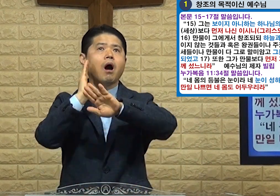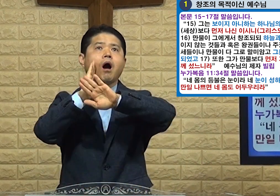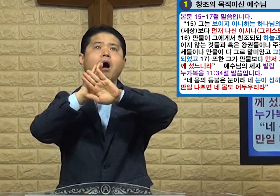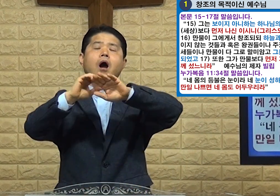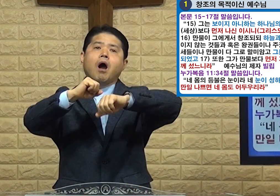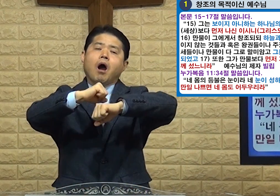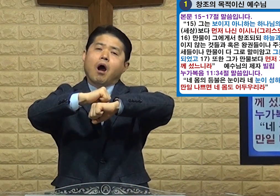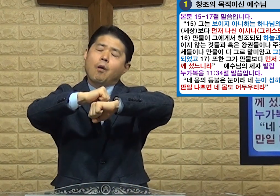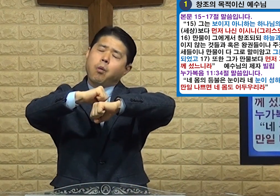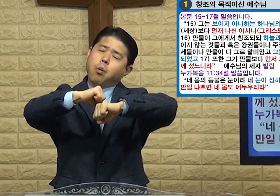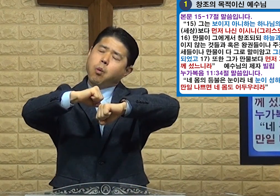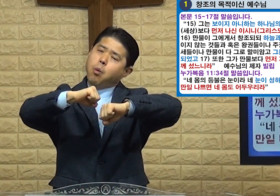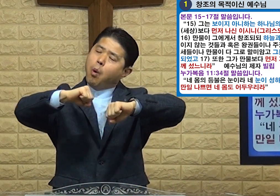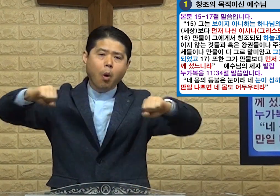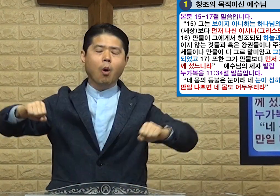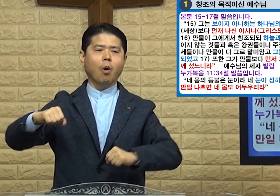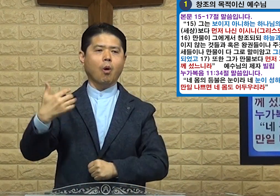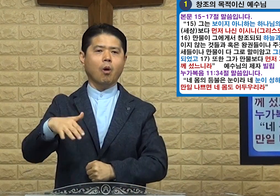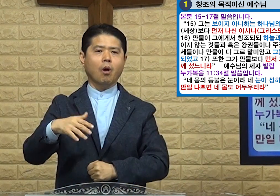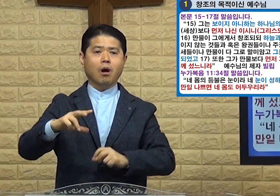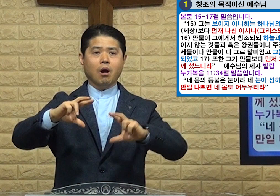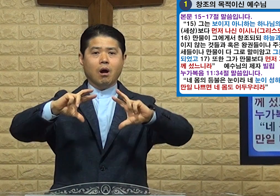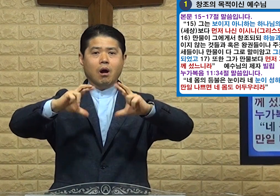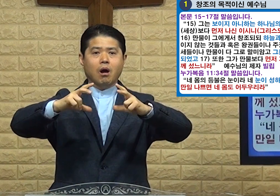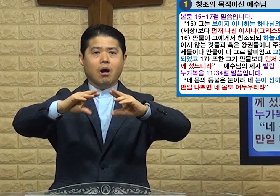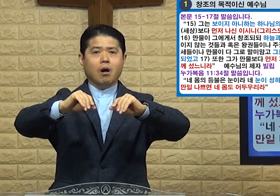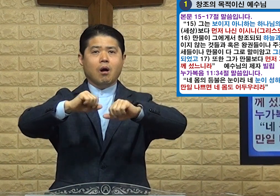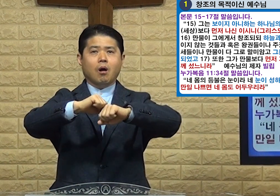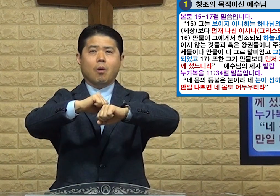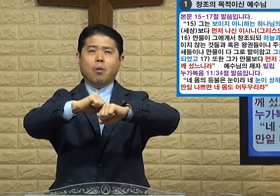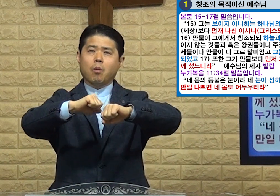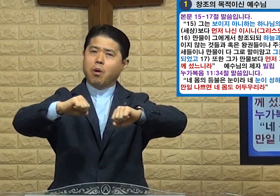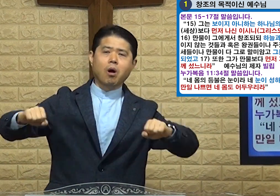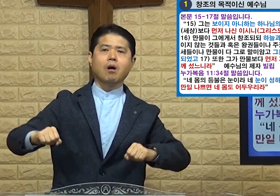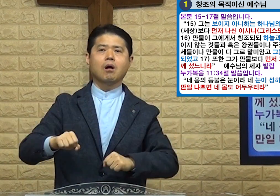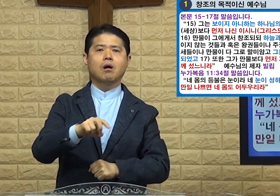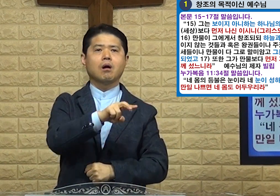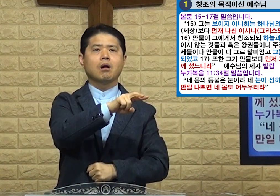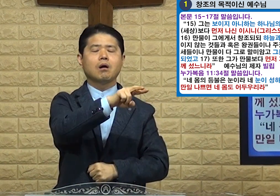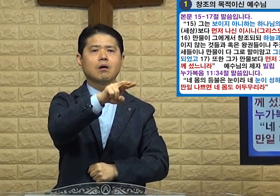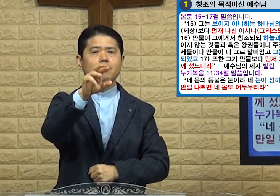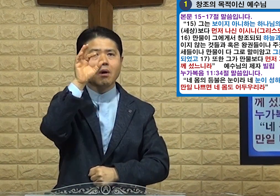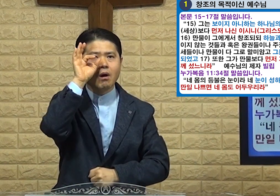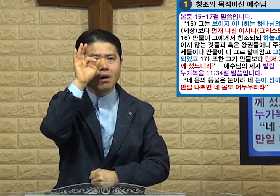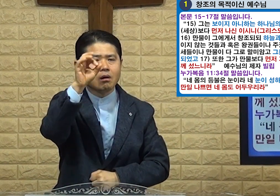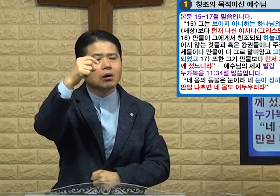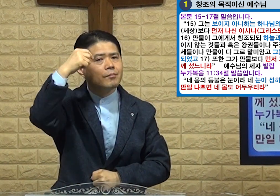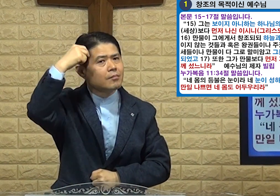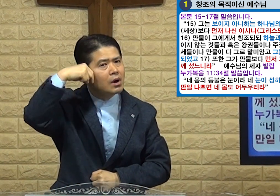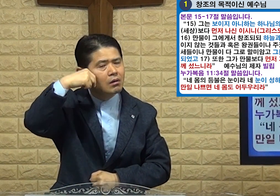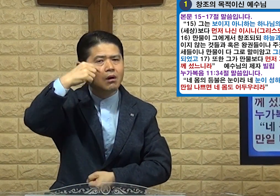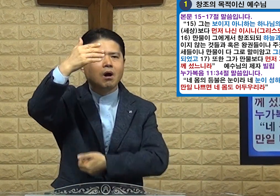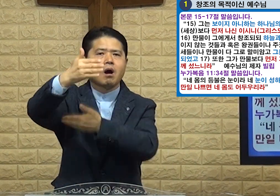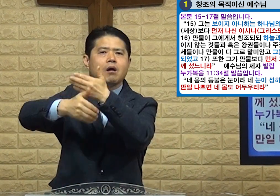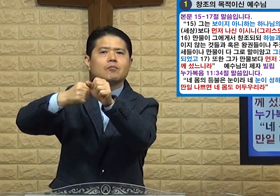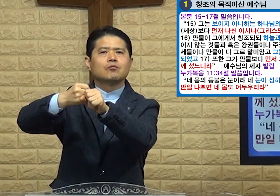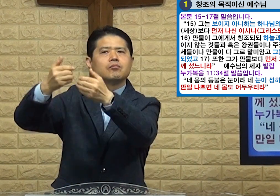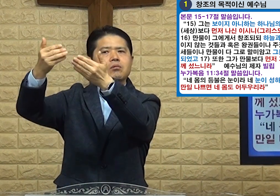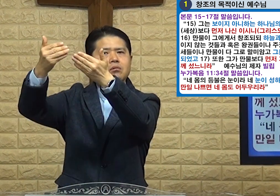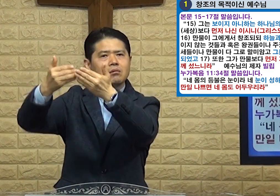있지 않습니까? 정말 광활한 이 낮을, 이 지구의 세상을 우리가 볼 수 있다는 것을 느껴보시길